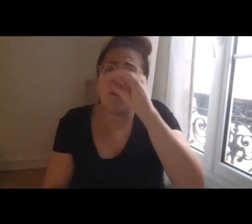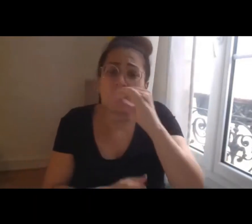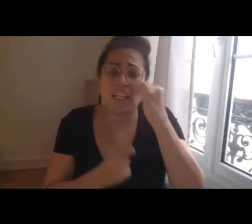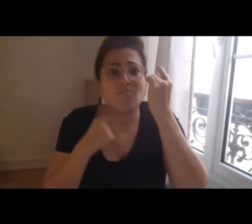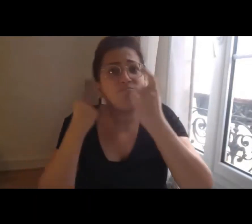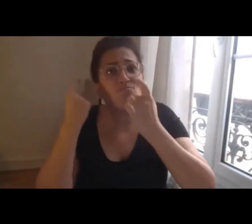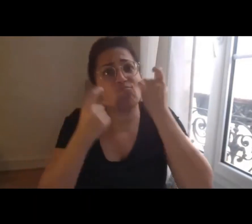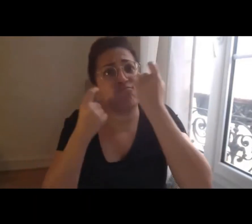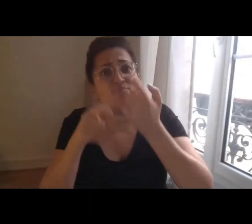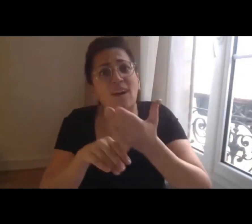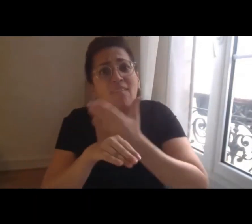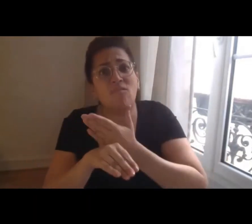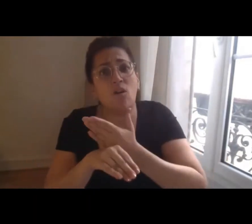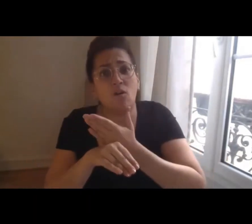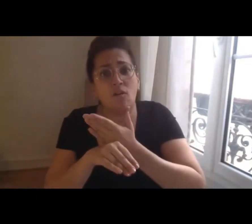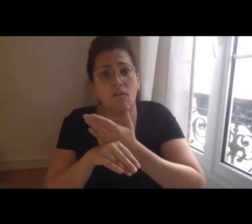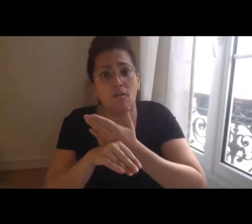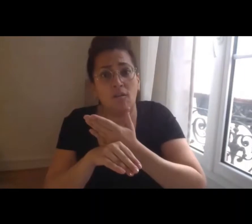envisager